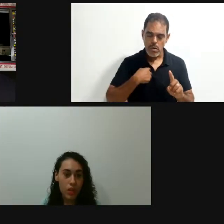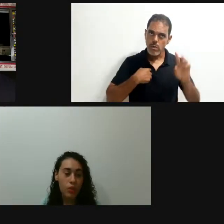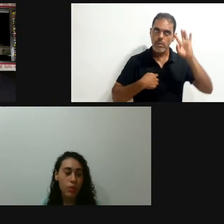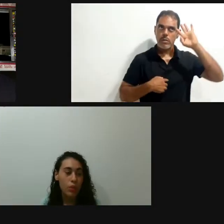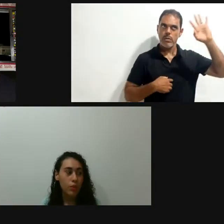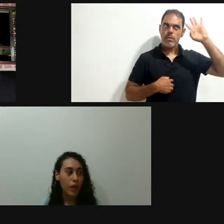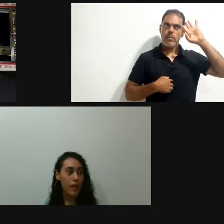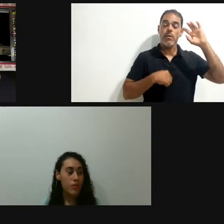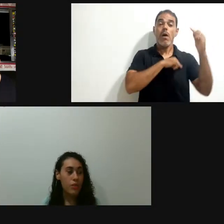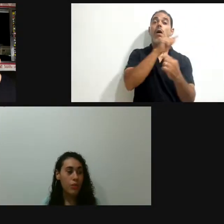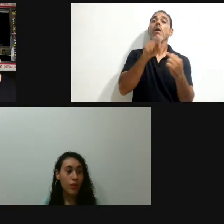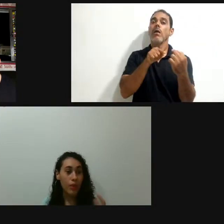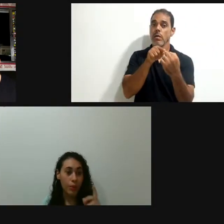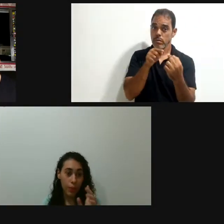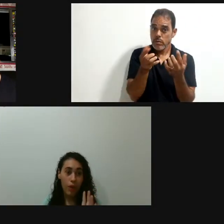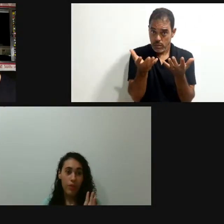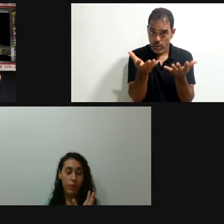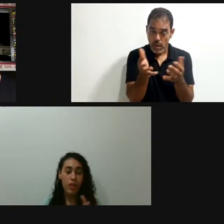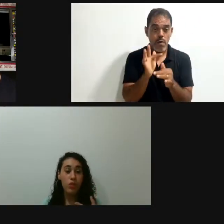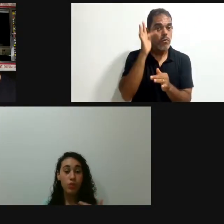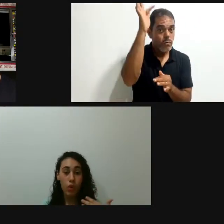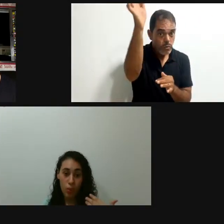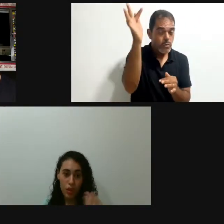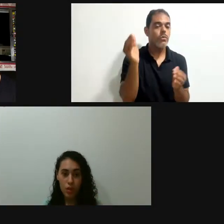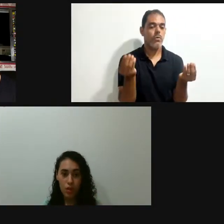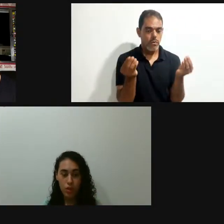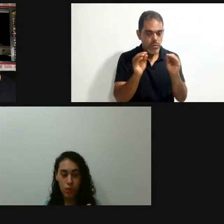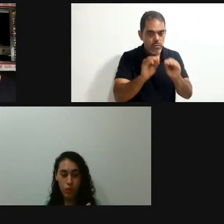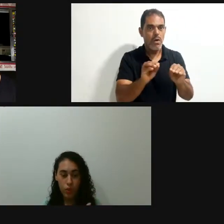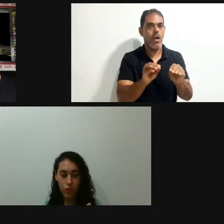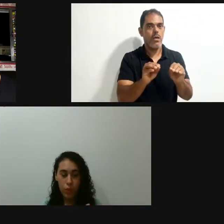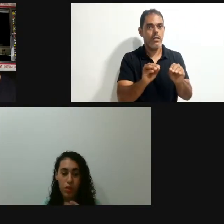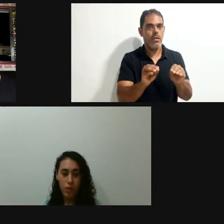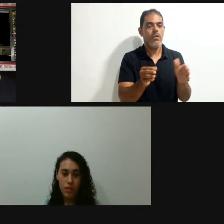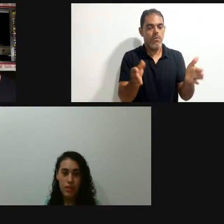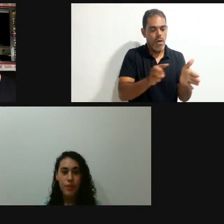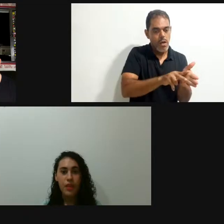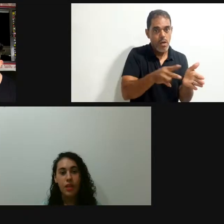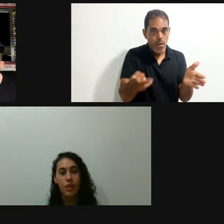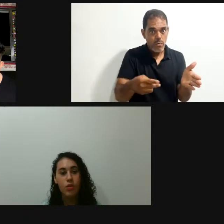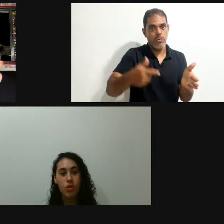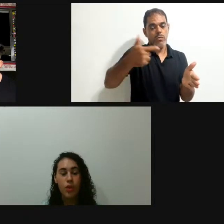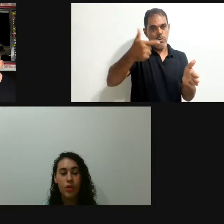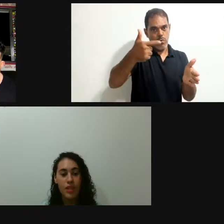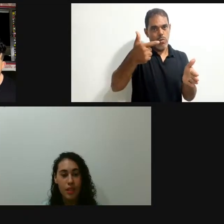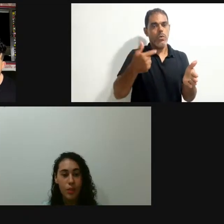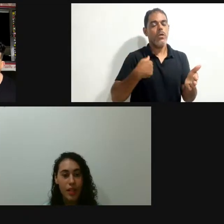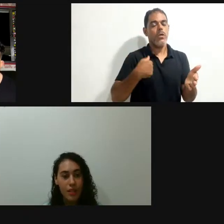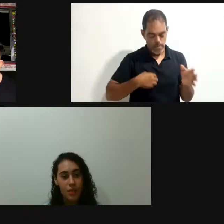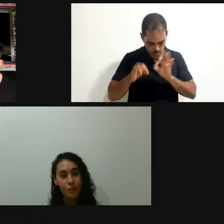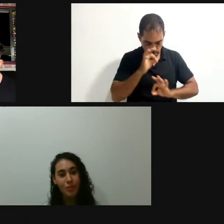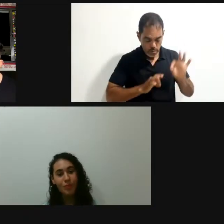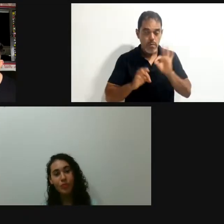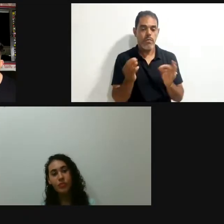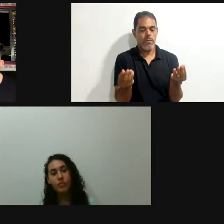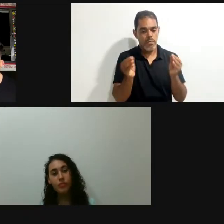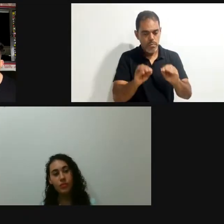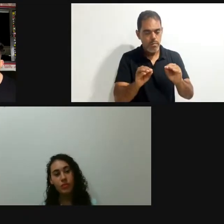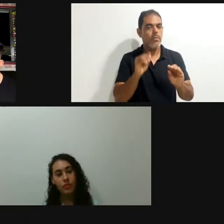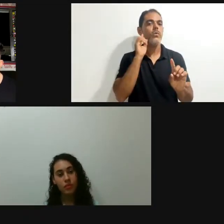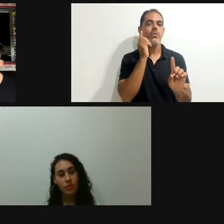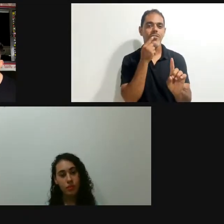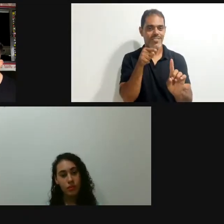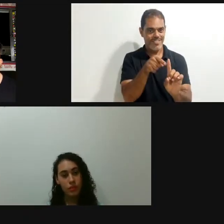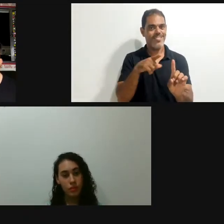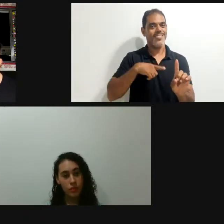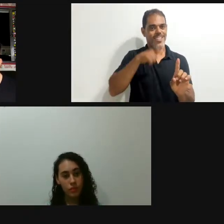objetivo. No caso, provavelmente no volume 2. Eu estou me organizando para isso.